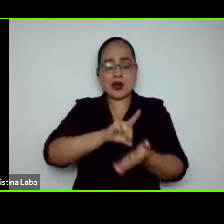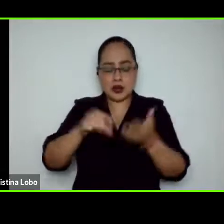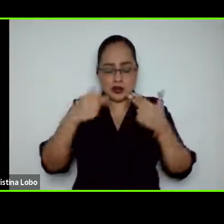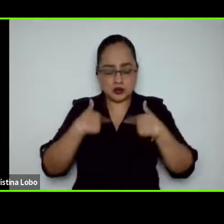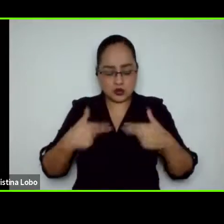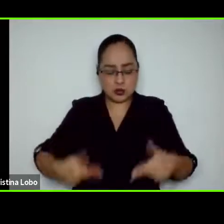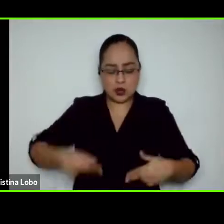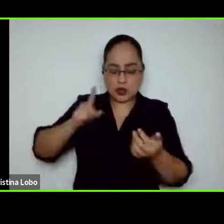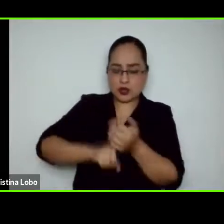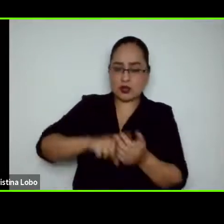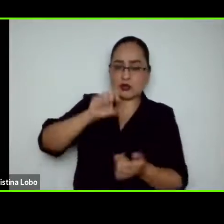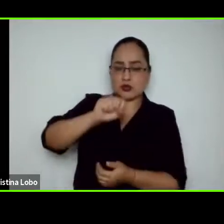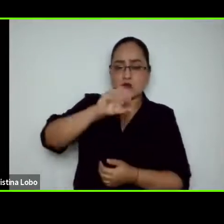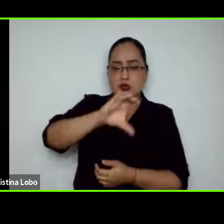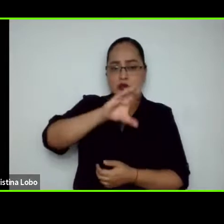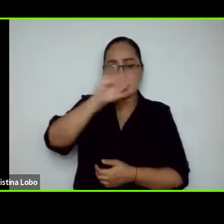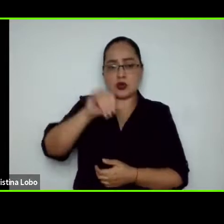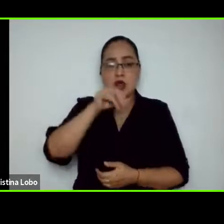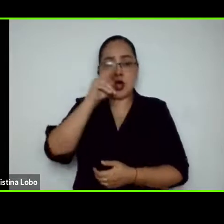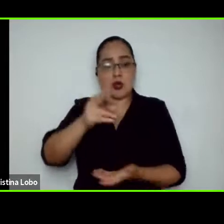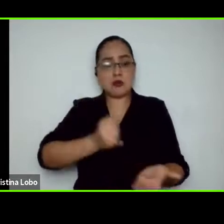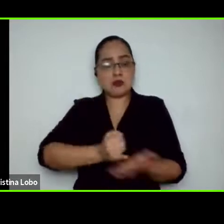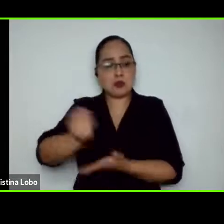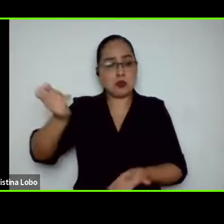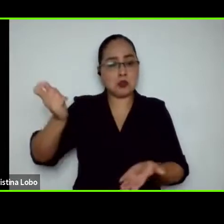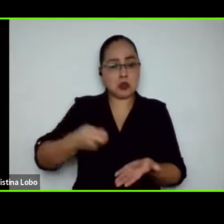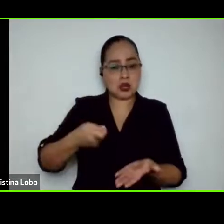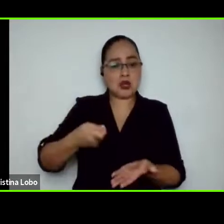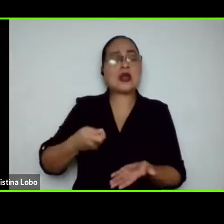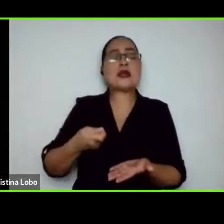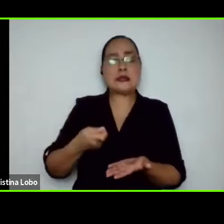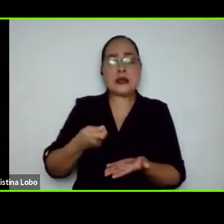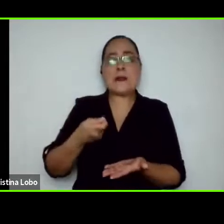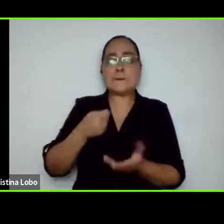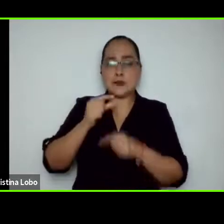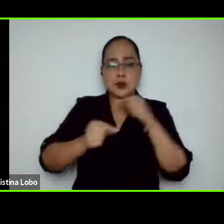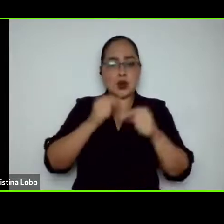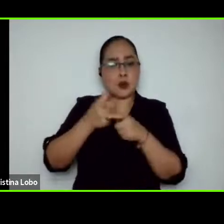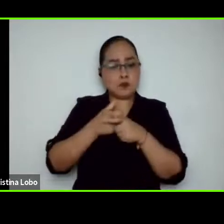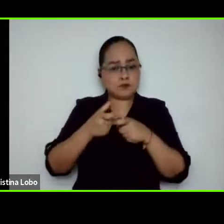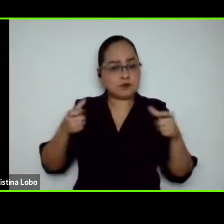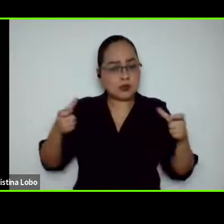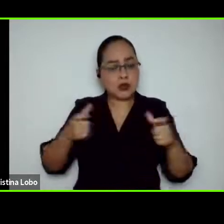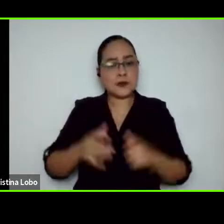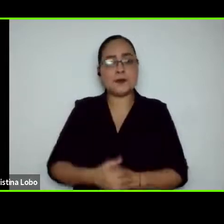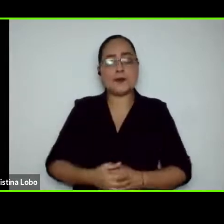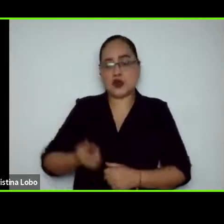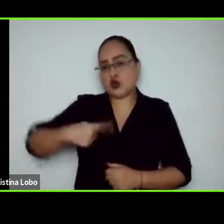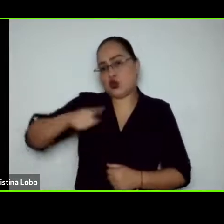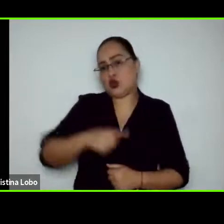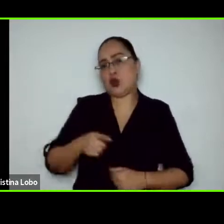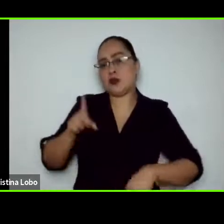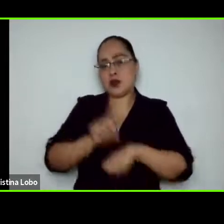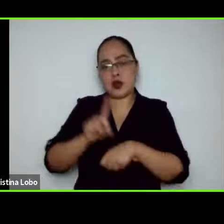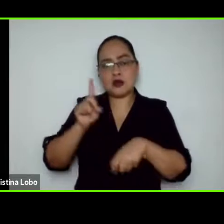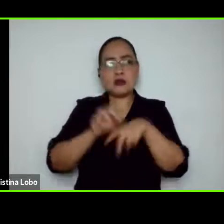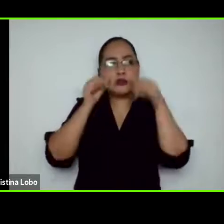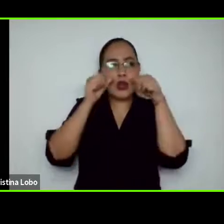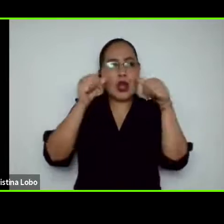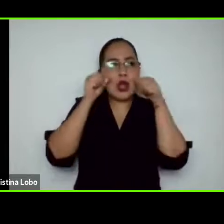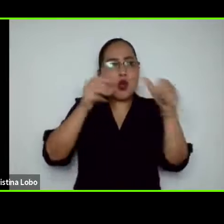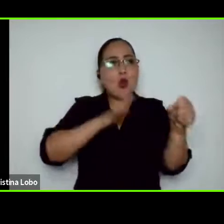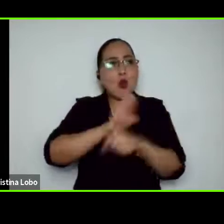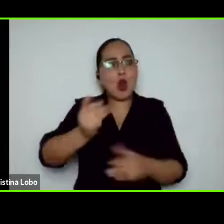Corte, y gracias a eso ahora, pues sabemos, los que estamos al día de las resoluciones de la Suprema Corte, sabemos